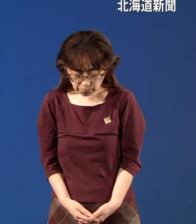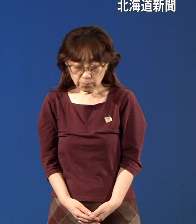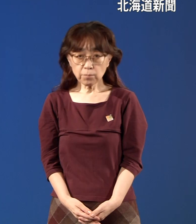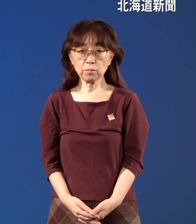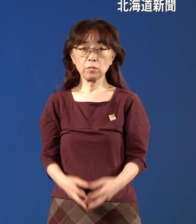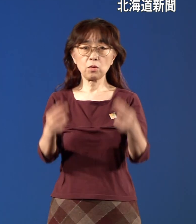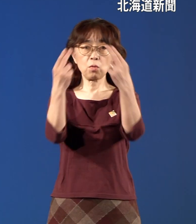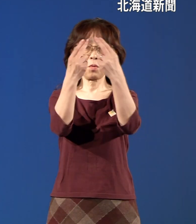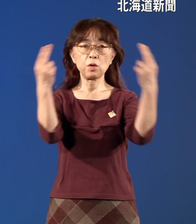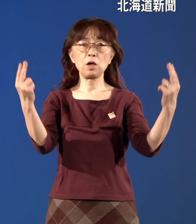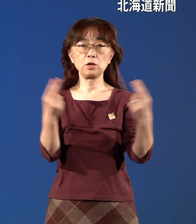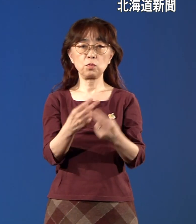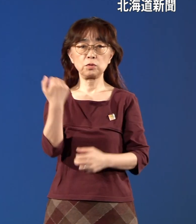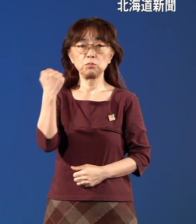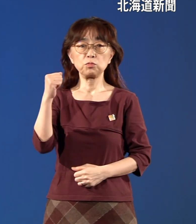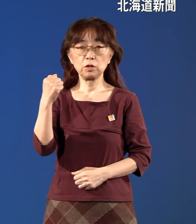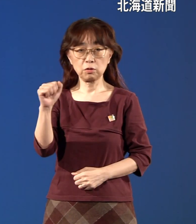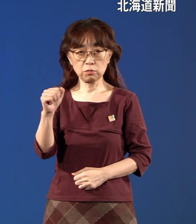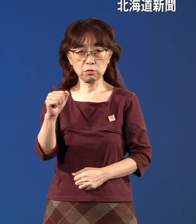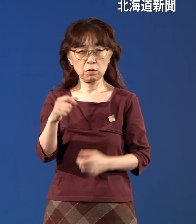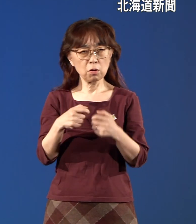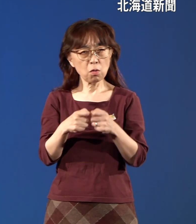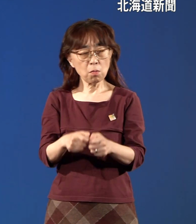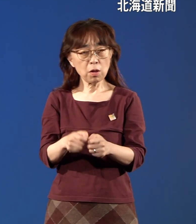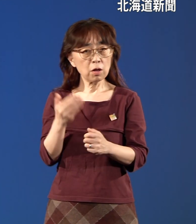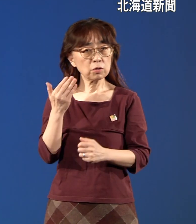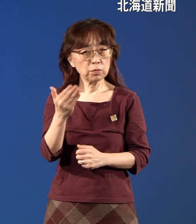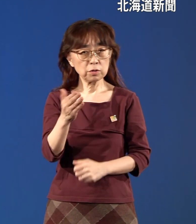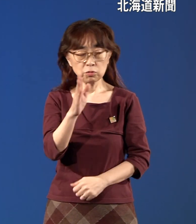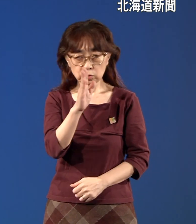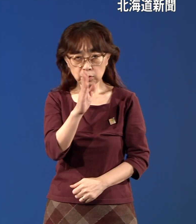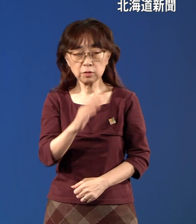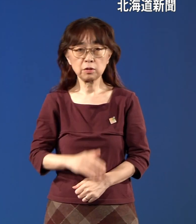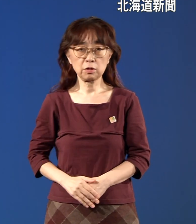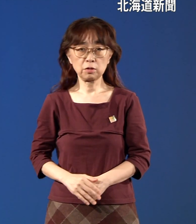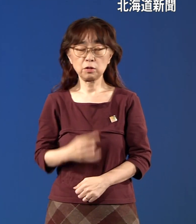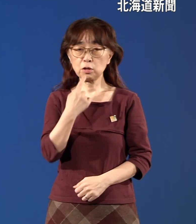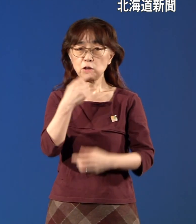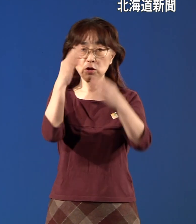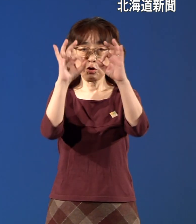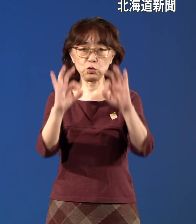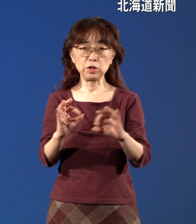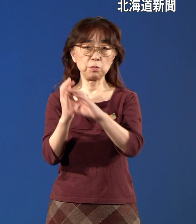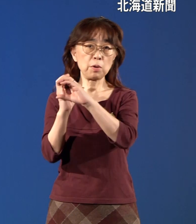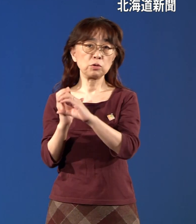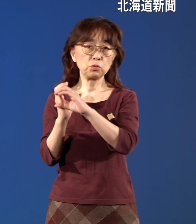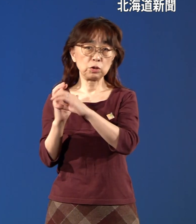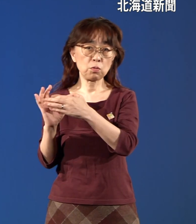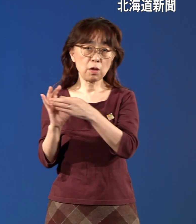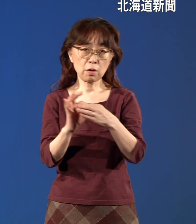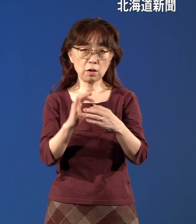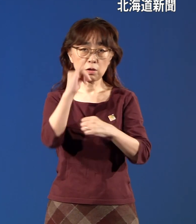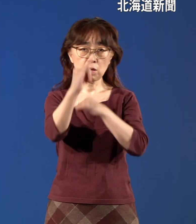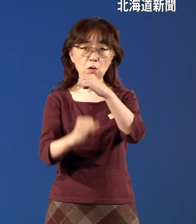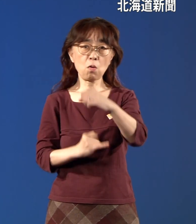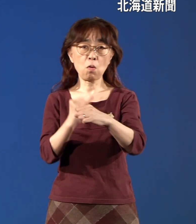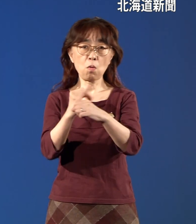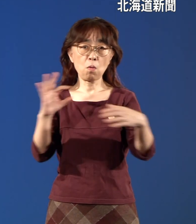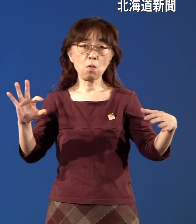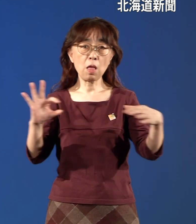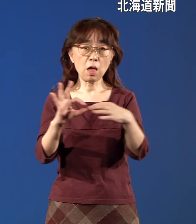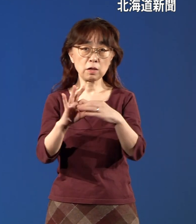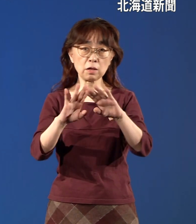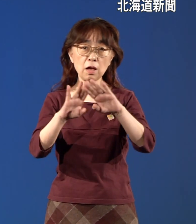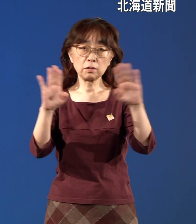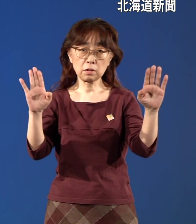はい、岡山新聞平岡です。細かいところですいません、はい、雪まつりの関係で、はい、オンライン開催等々検討